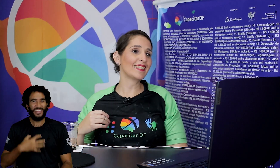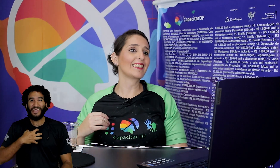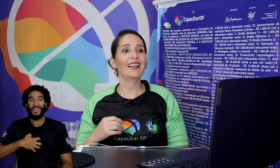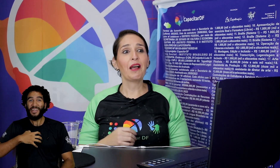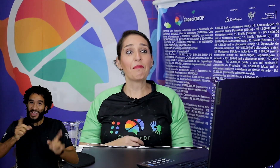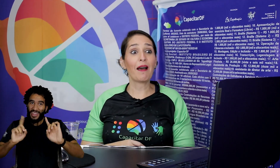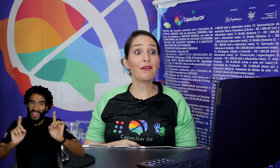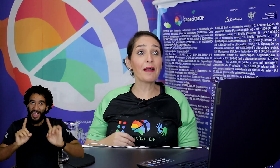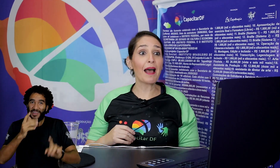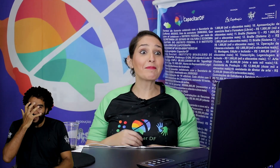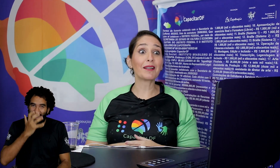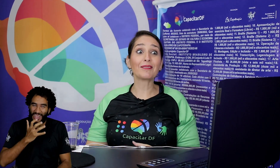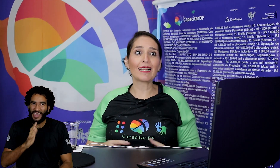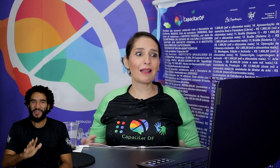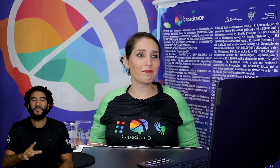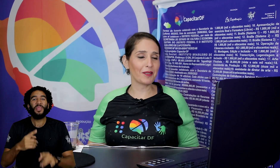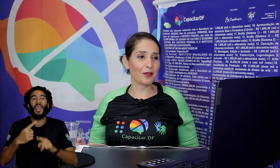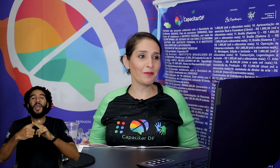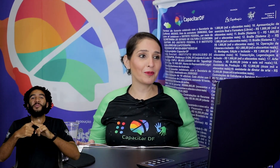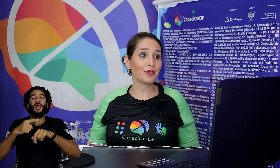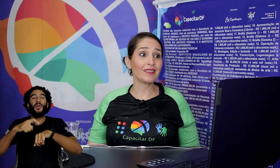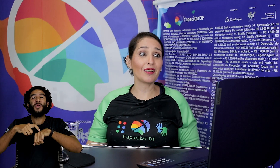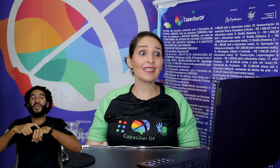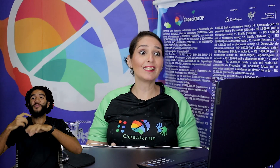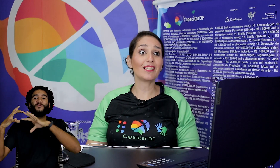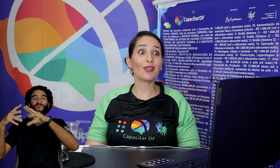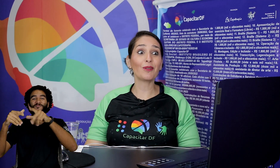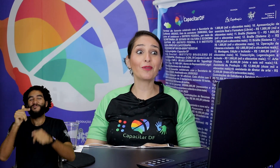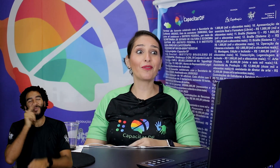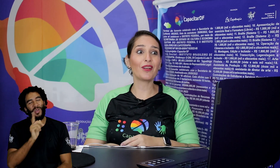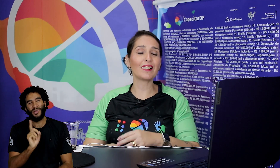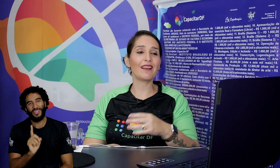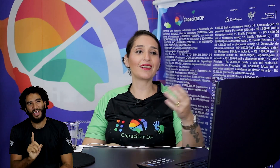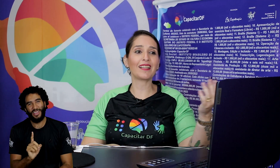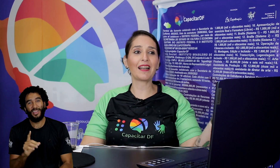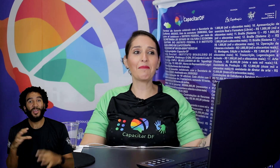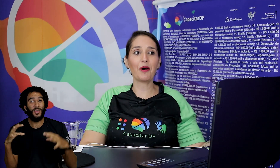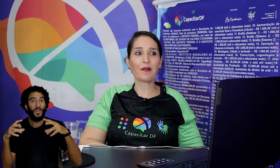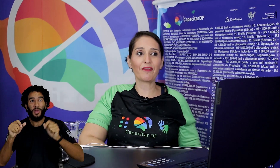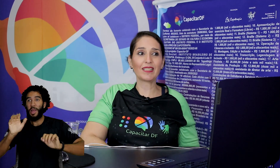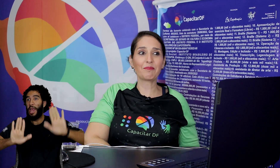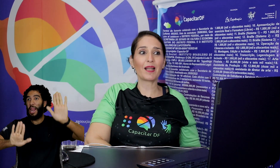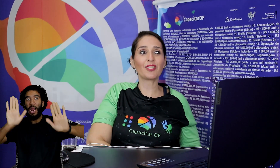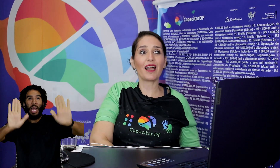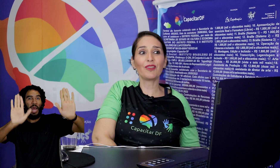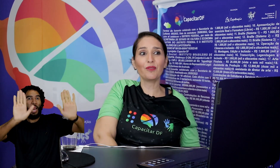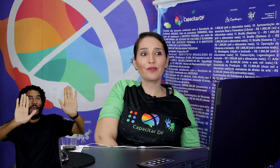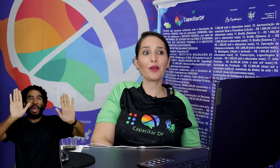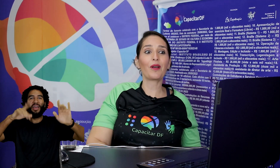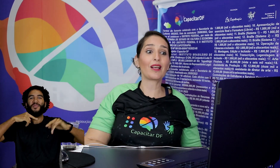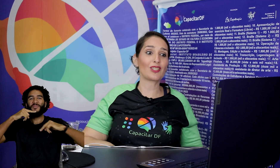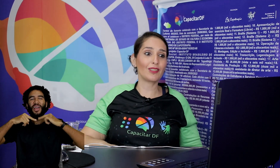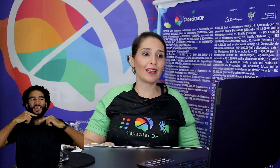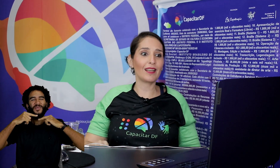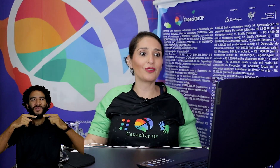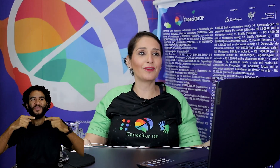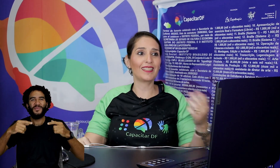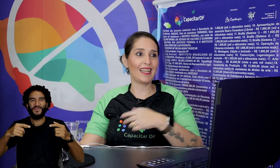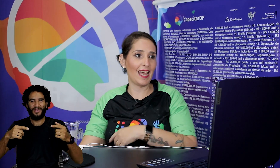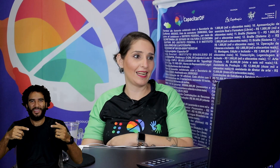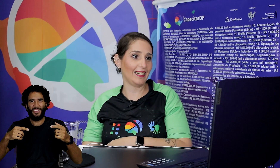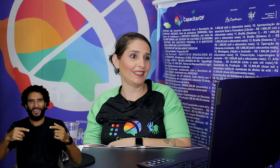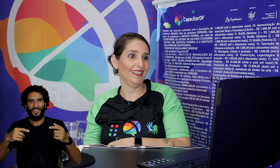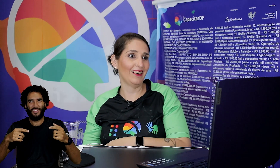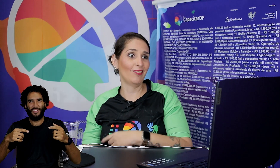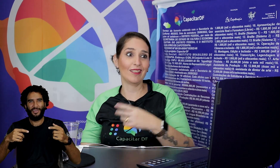Jamais! Mas vamos lá, porque não dá tempo para todo mundo. Então, assim, se todo mundo fosse levantando a mão para tirar dúvida, eu achando que era dúvida